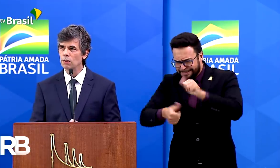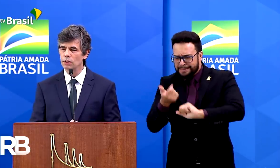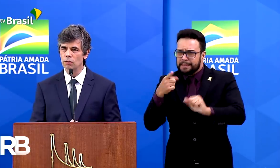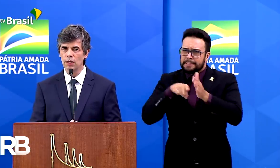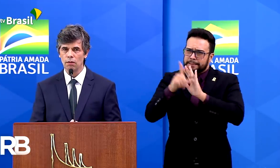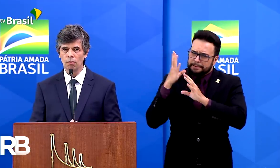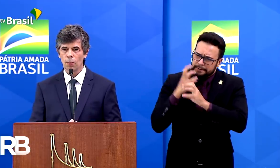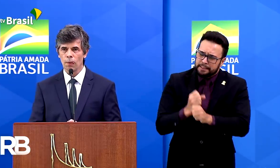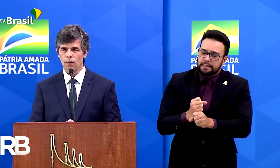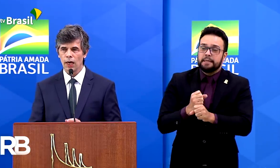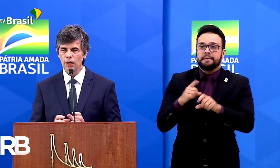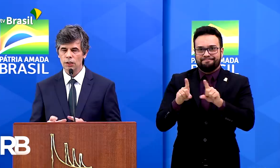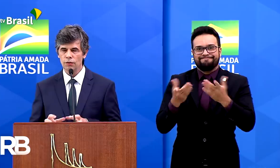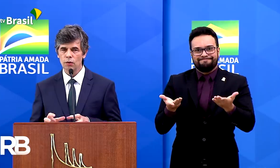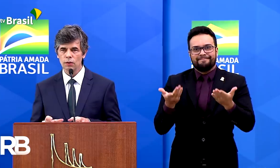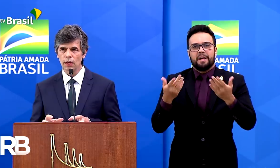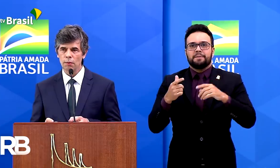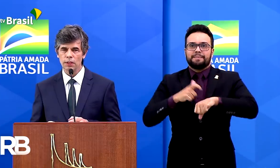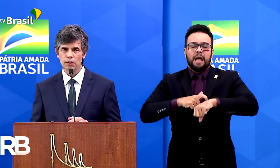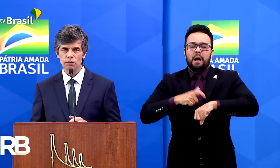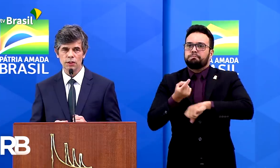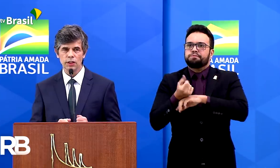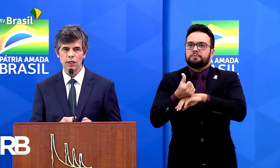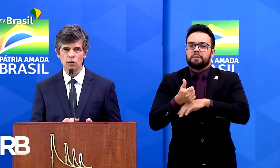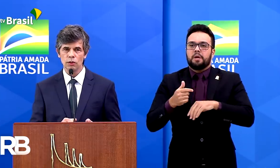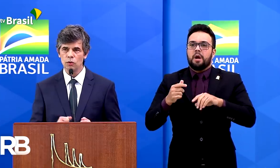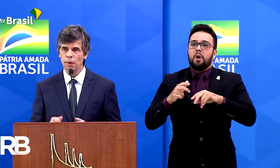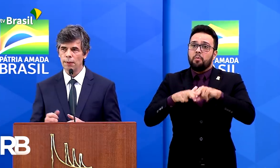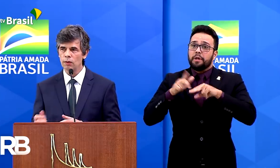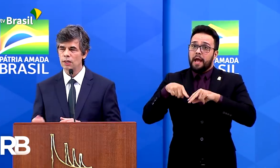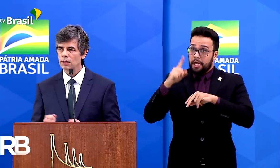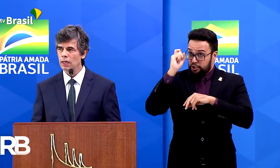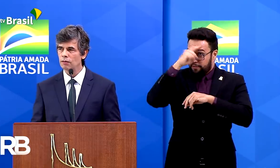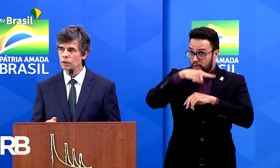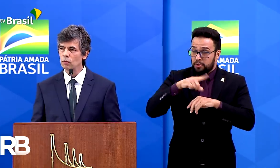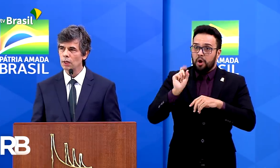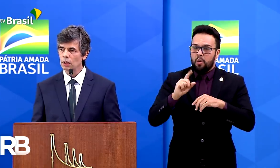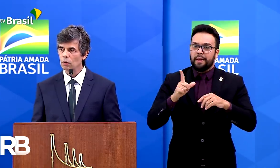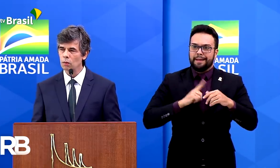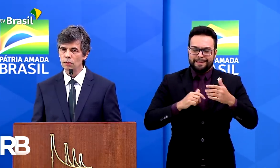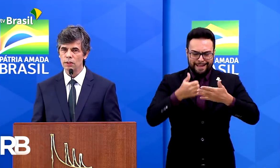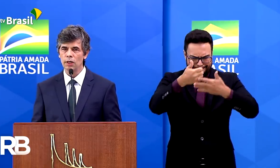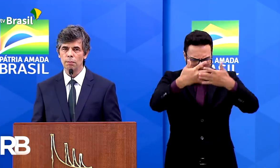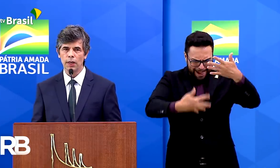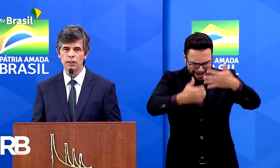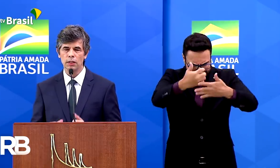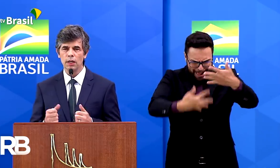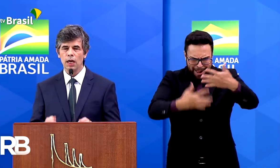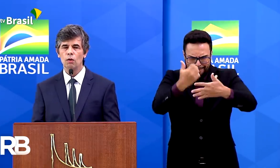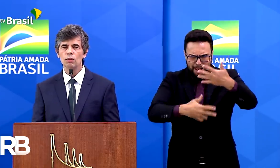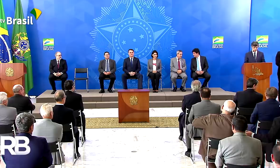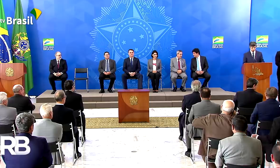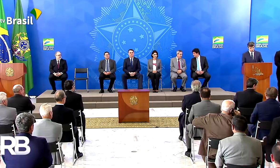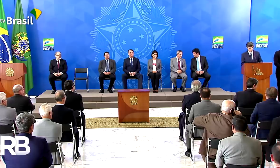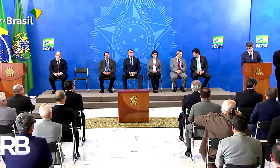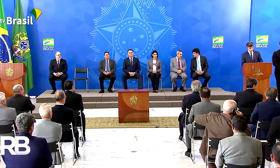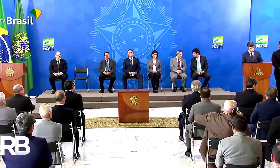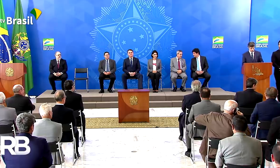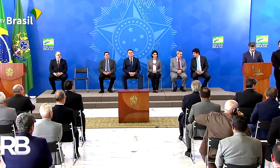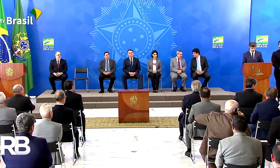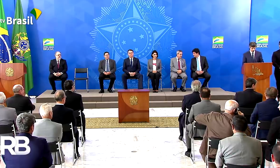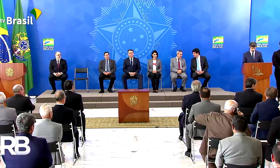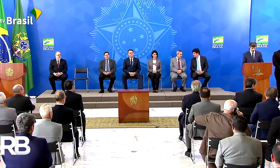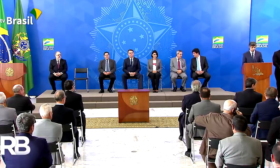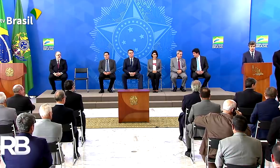discurso, afirmou que é um desafio ter a oportunidade de ajudar o país durante a pandemia da Covid-19. Ele